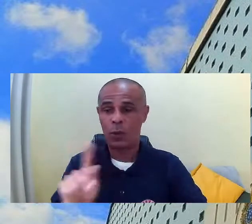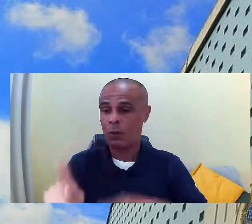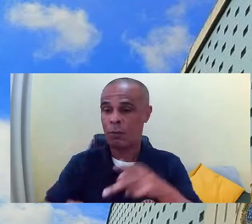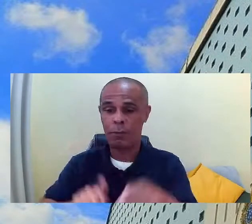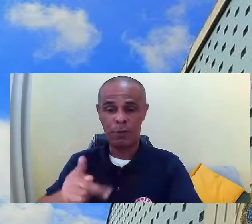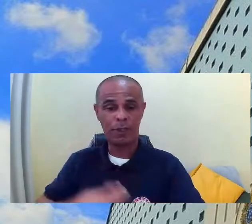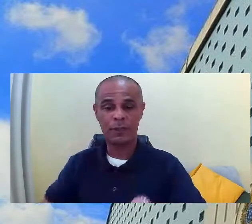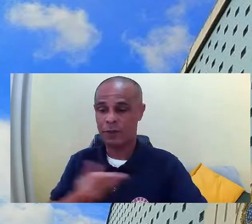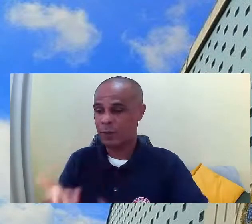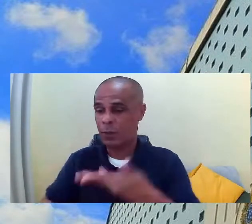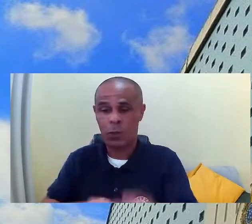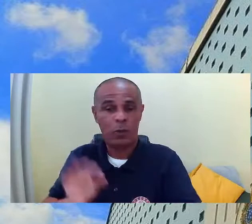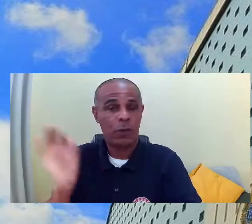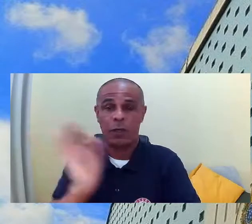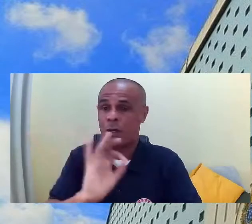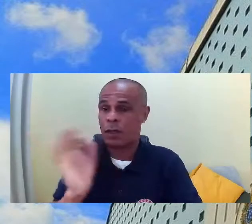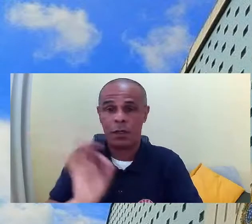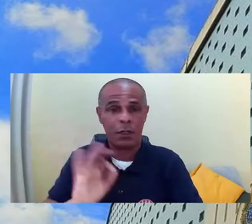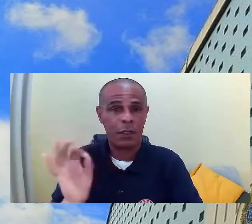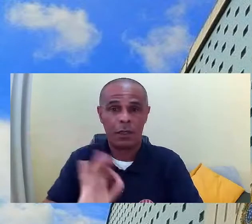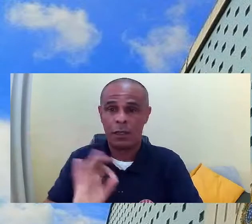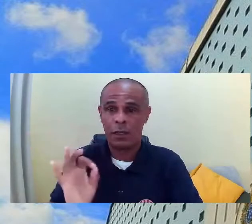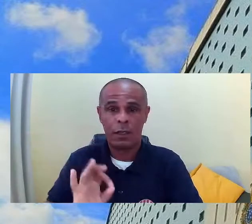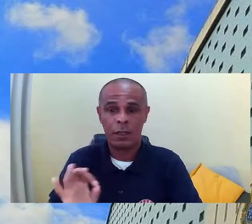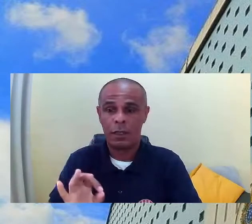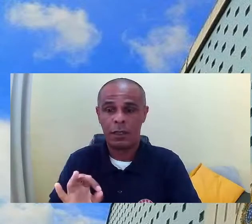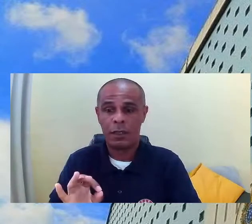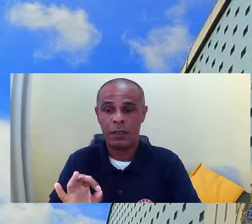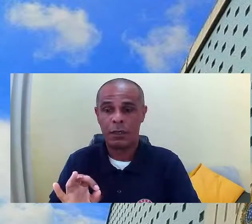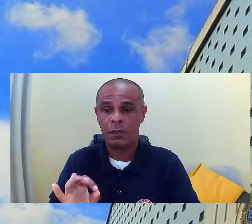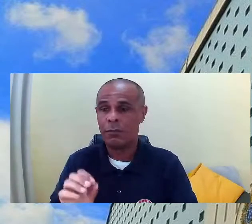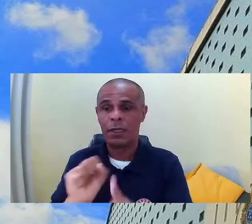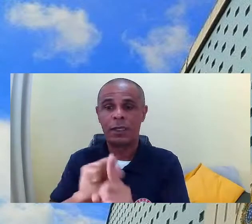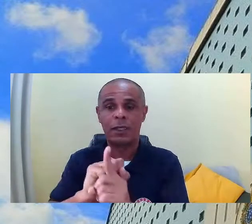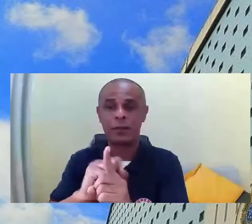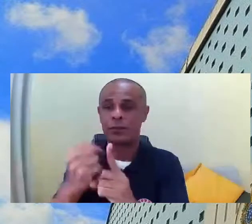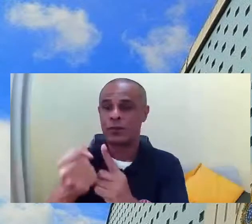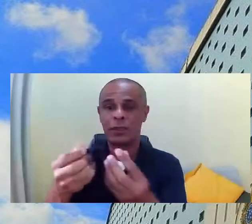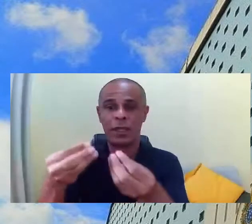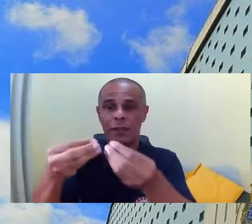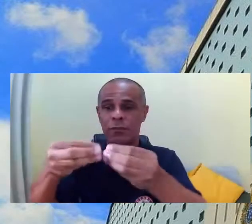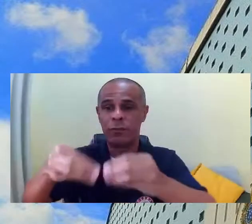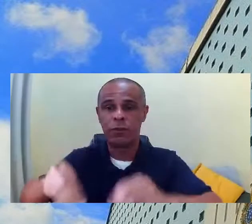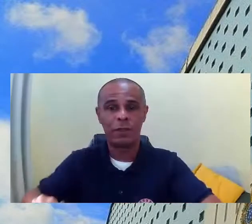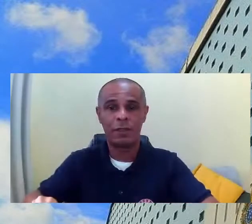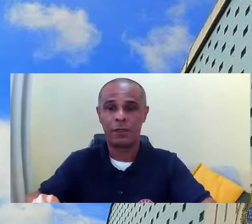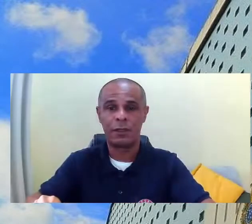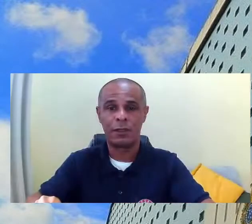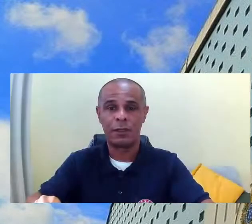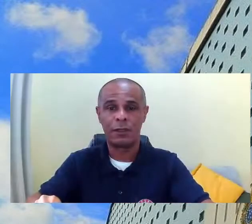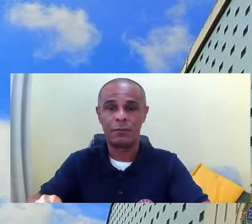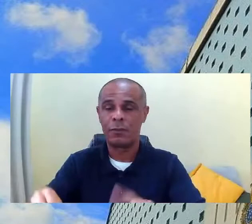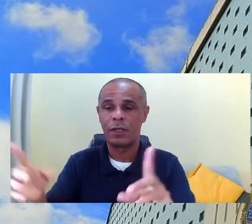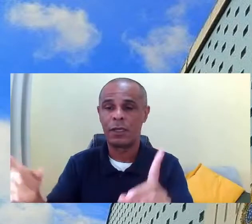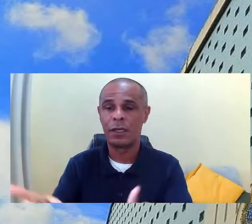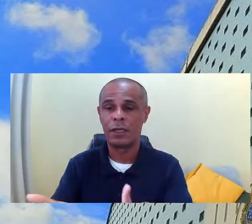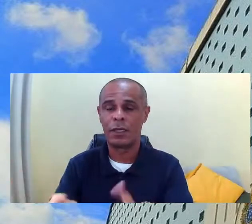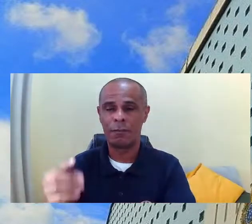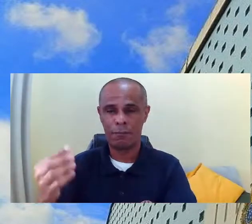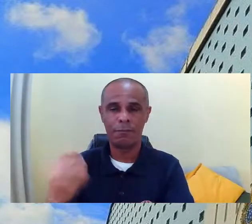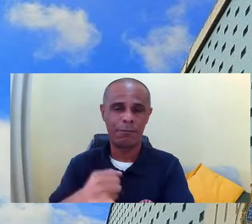brasileira. Destrói o ineficiente Estado social implantado depois da redemocratização em